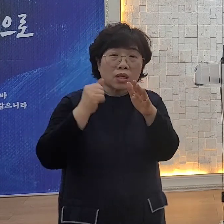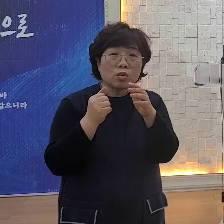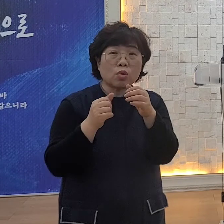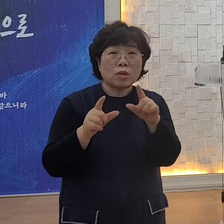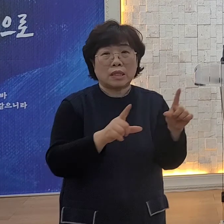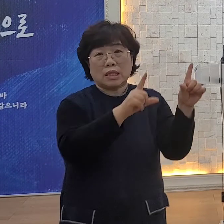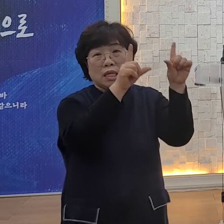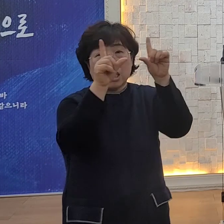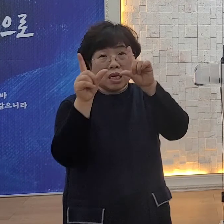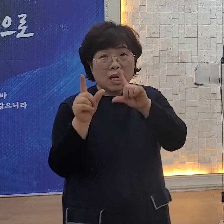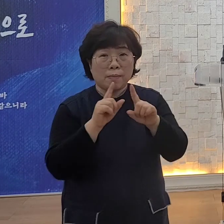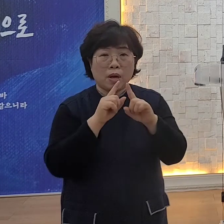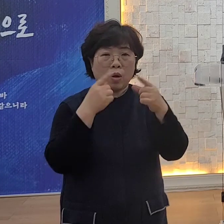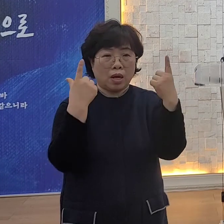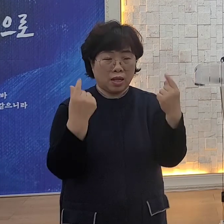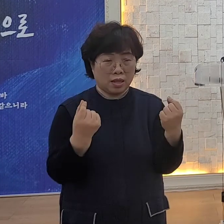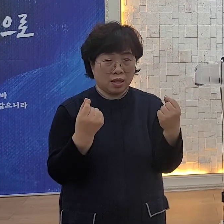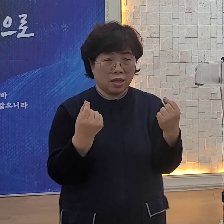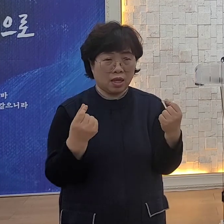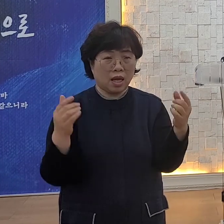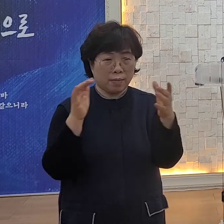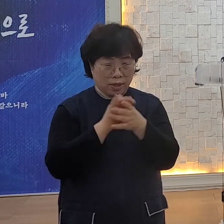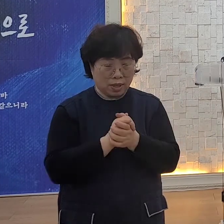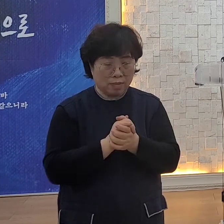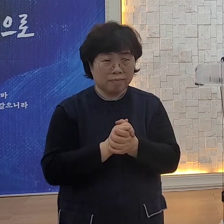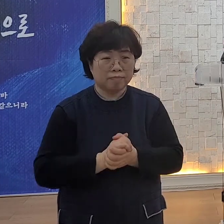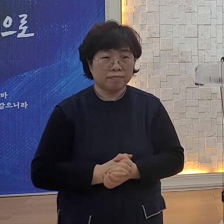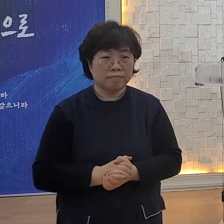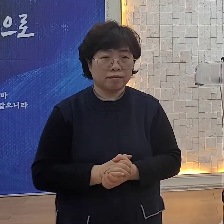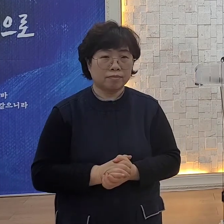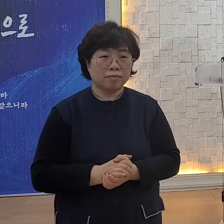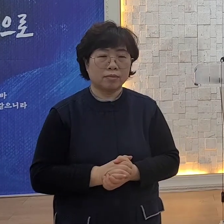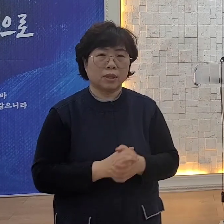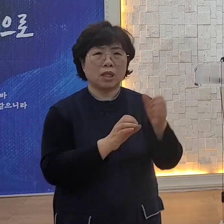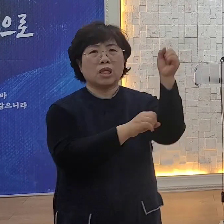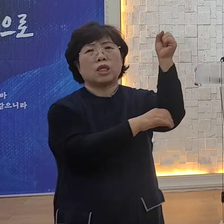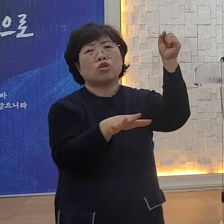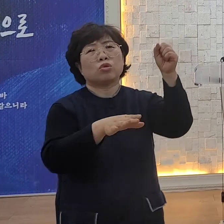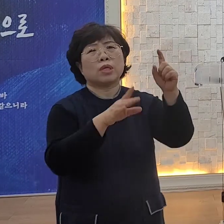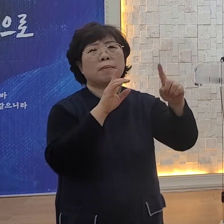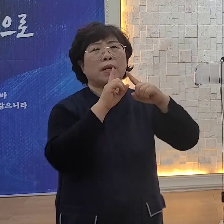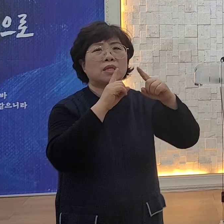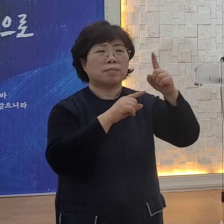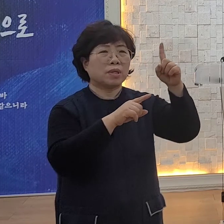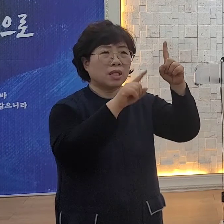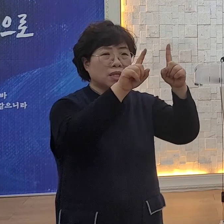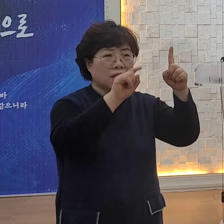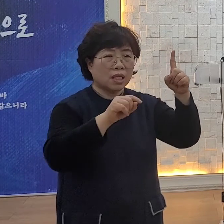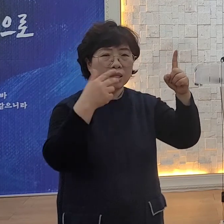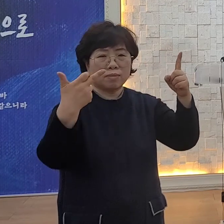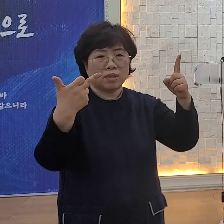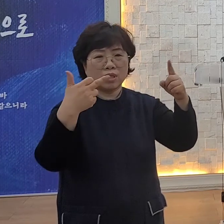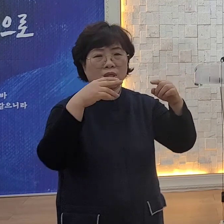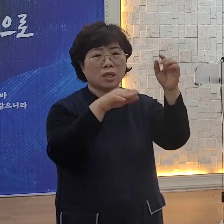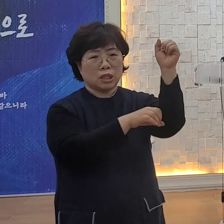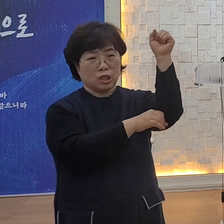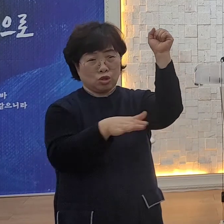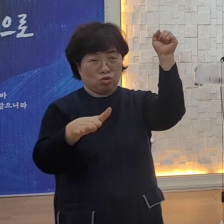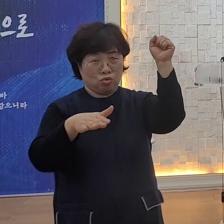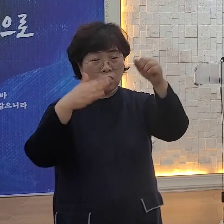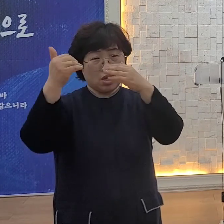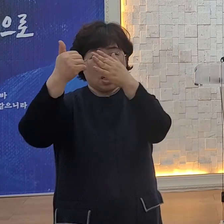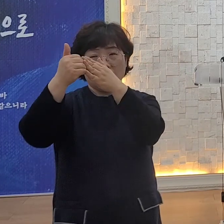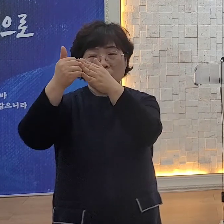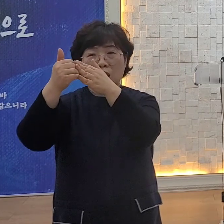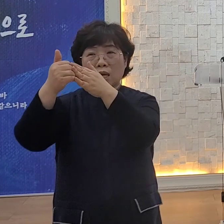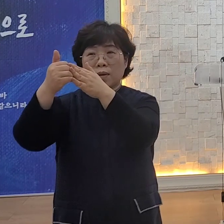믿음으로 말미암아 살리라 함과 같으니라. 아멘. 이게 기준이, 이게 기준. 하나님의 매뉴얼대로 사는 기준. 뭐라고 되어